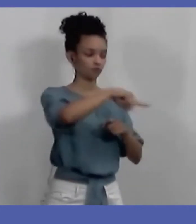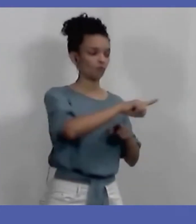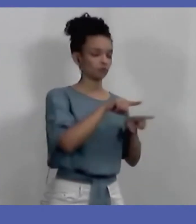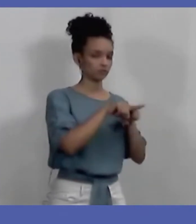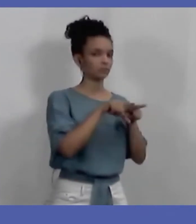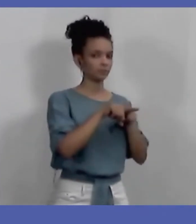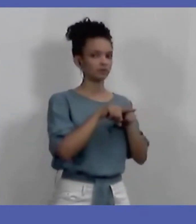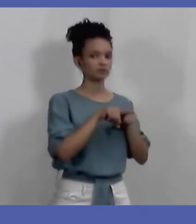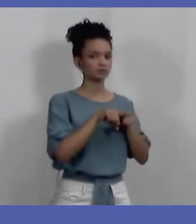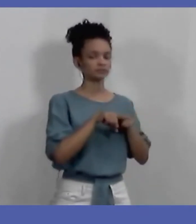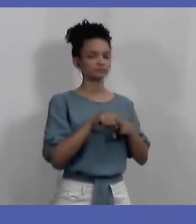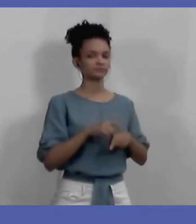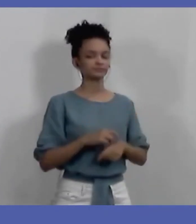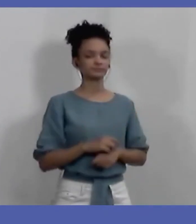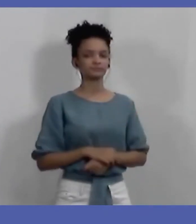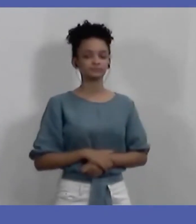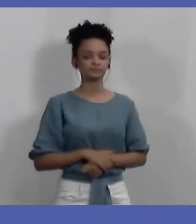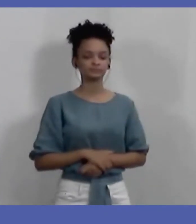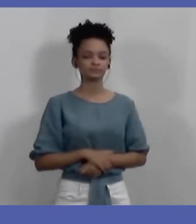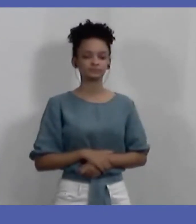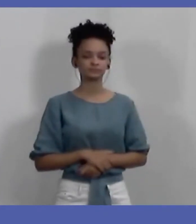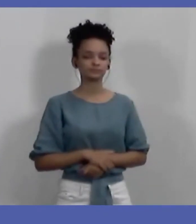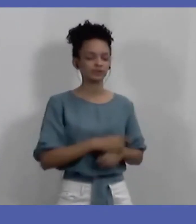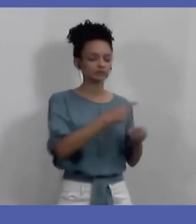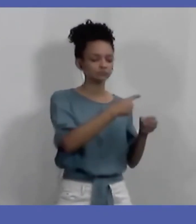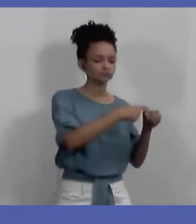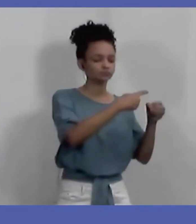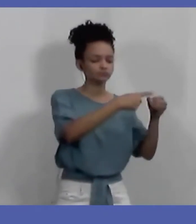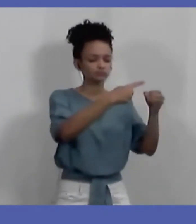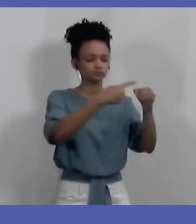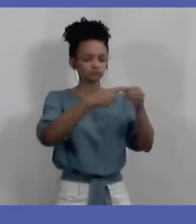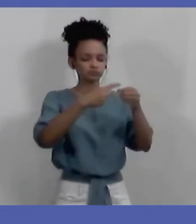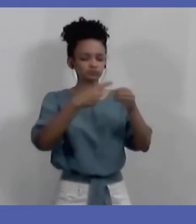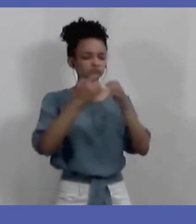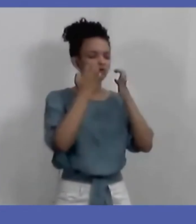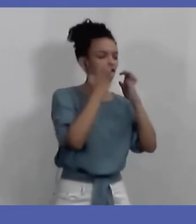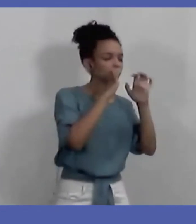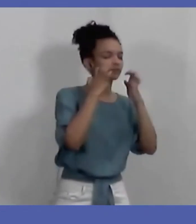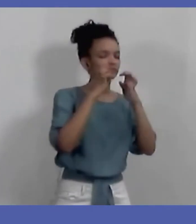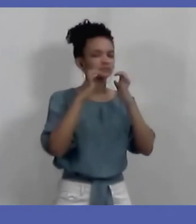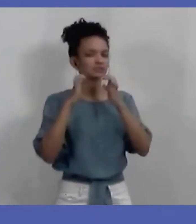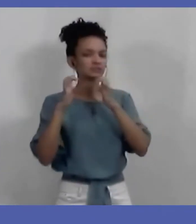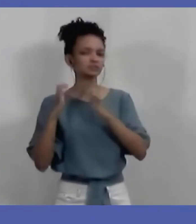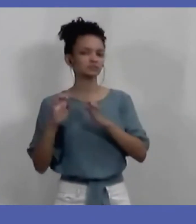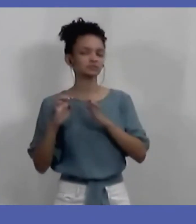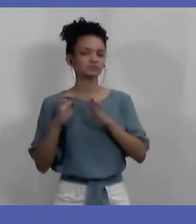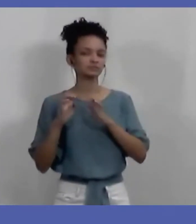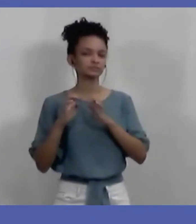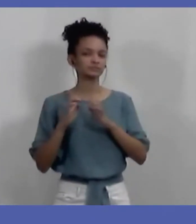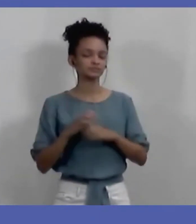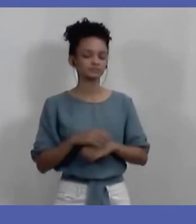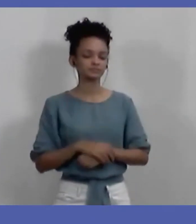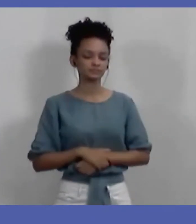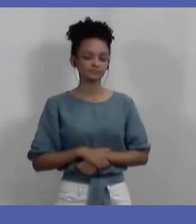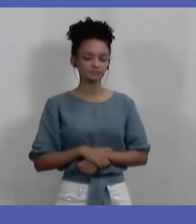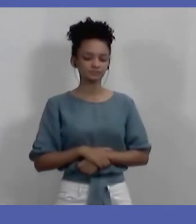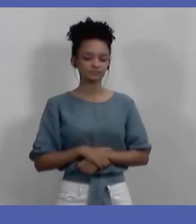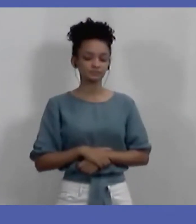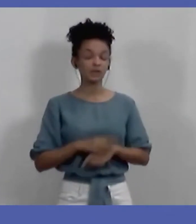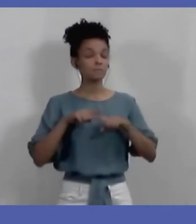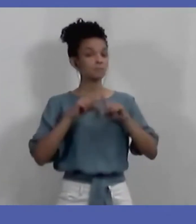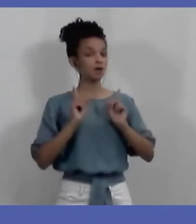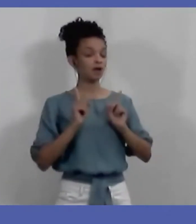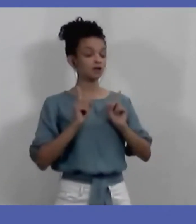cidade, lugar onde ele estava para ir. Então aí também fez esta mesma advertência.